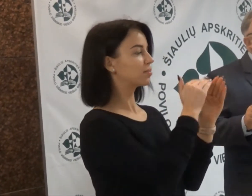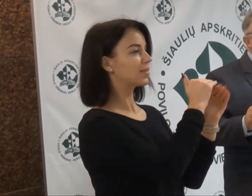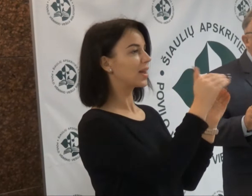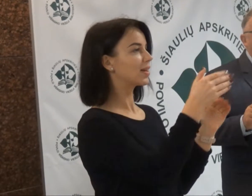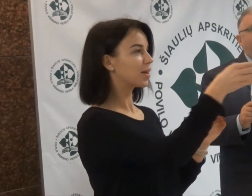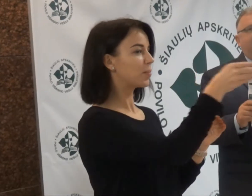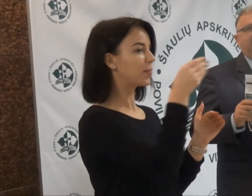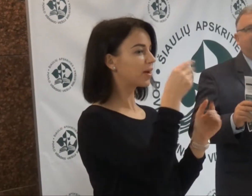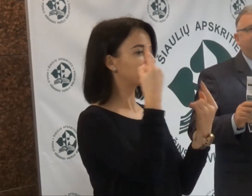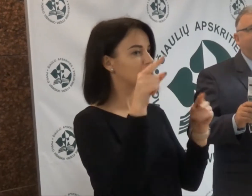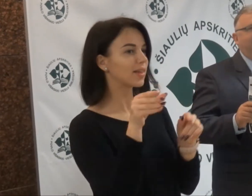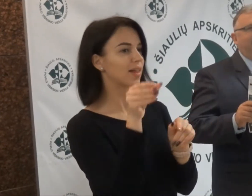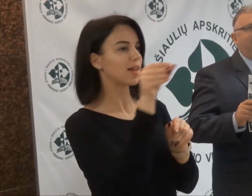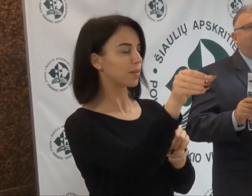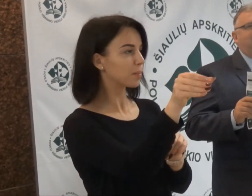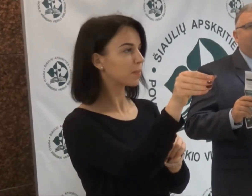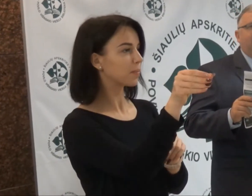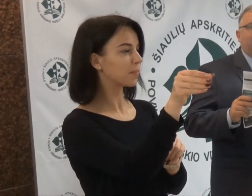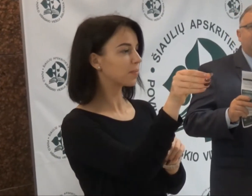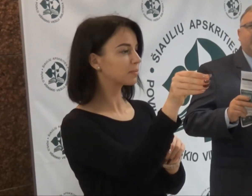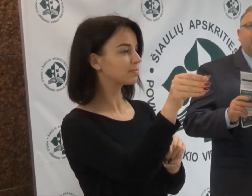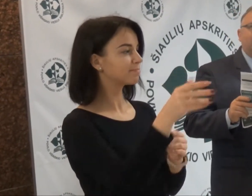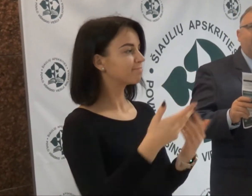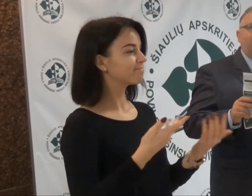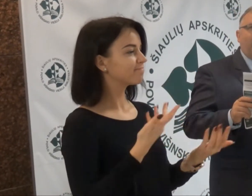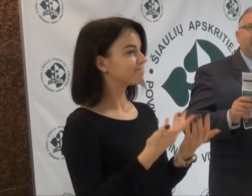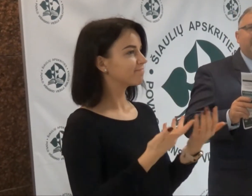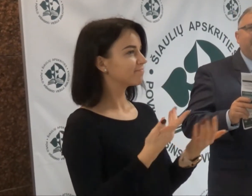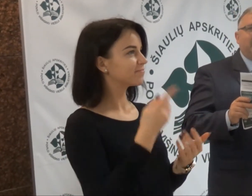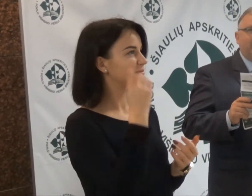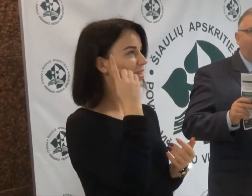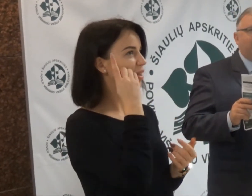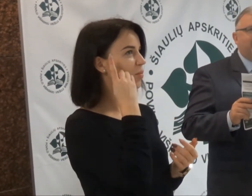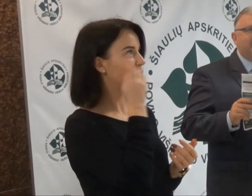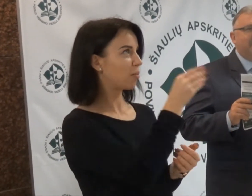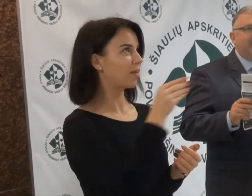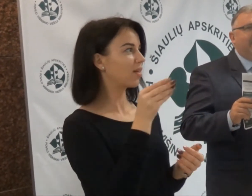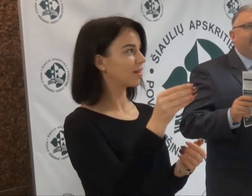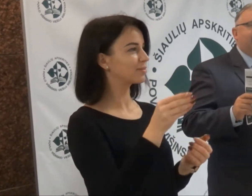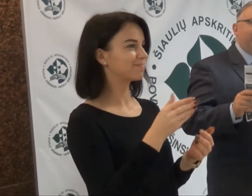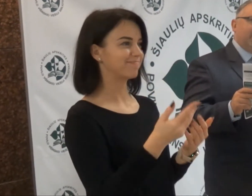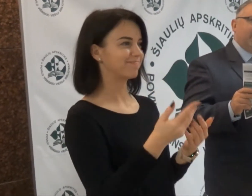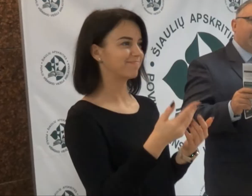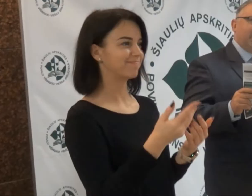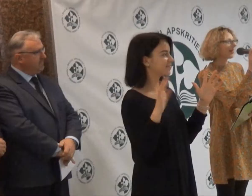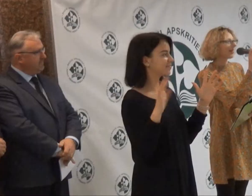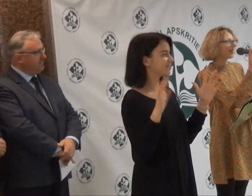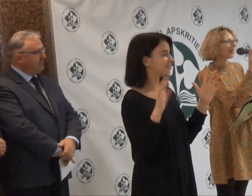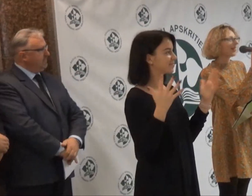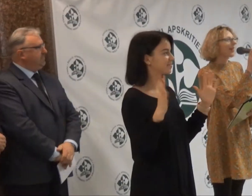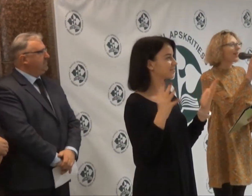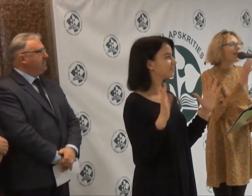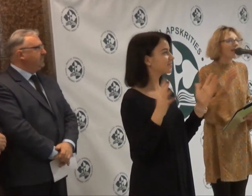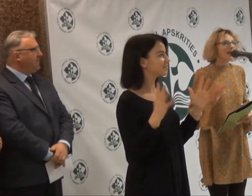ir padėjimas į kitą lentyną, na, kažin ar tu telefoną tai padėlios. Tai